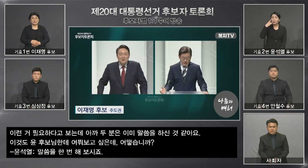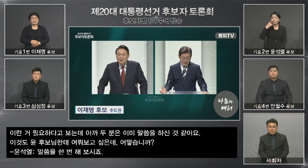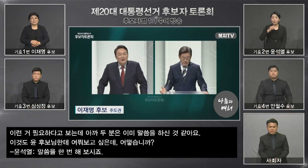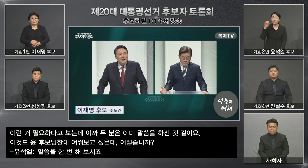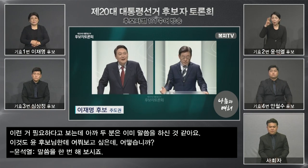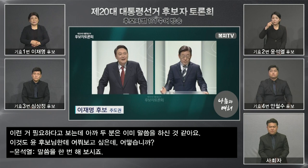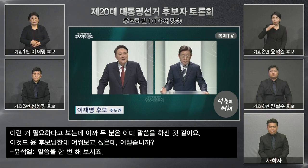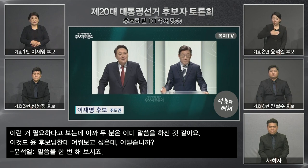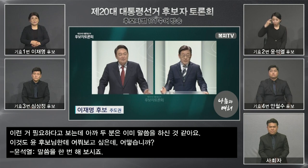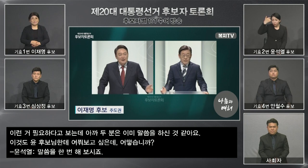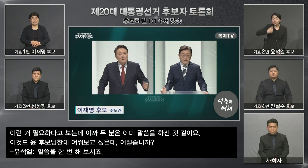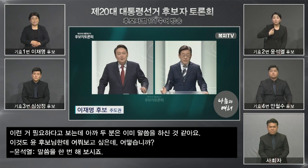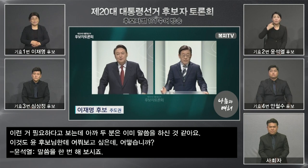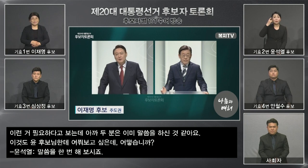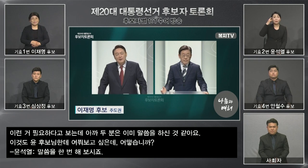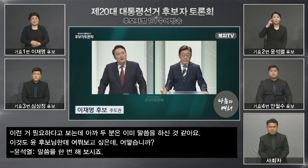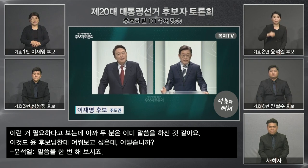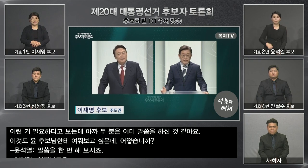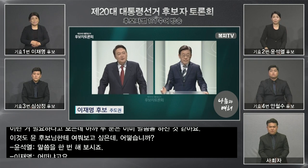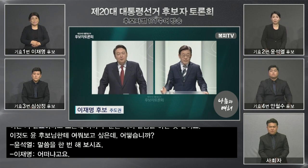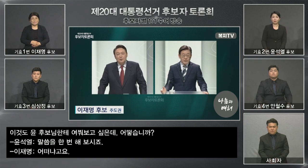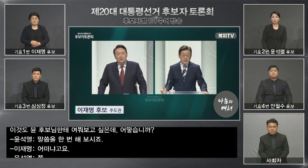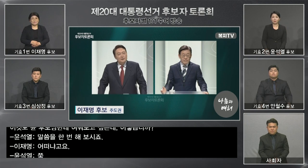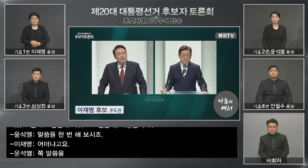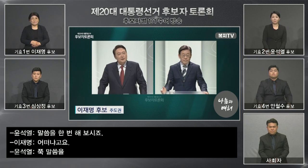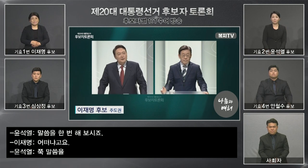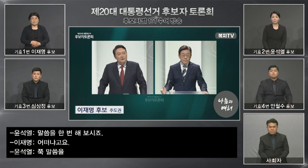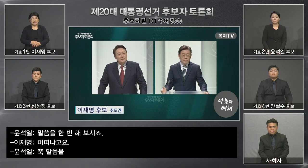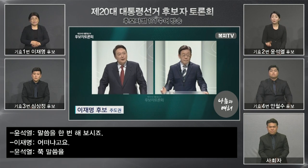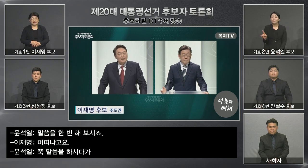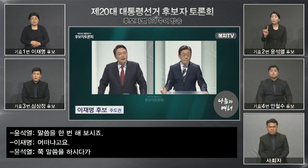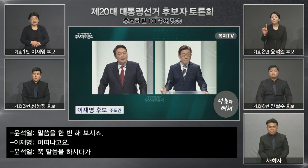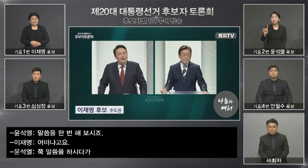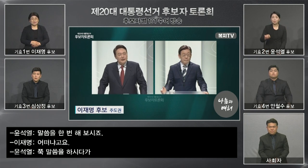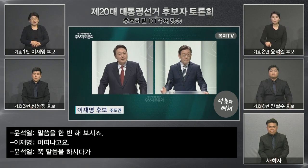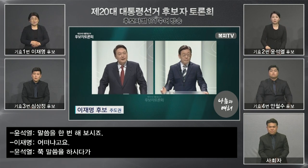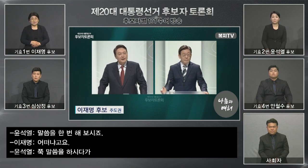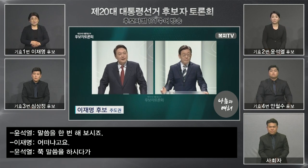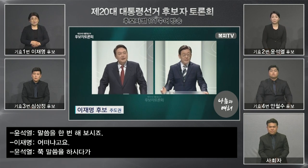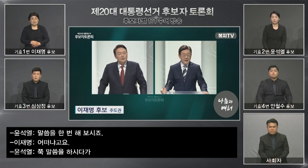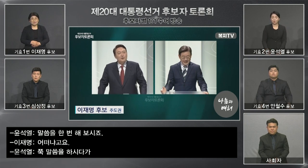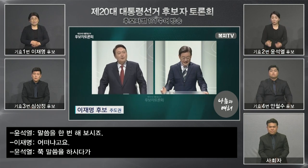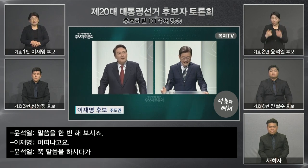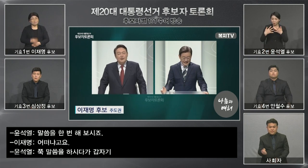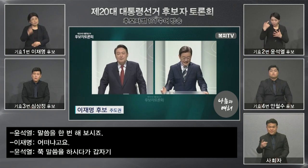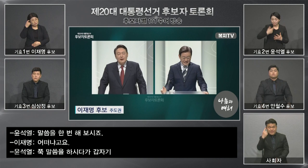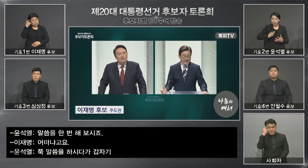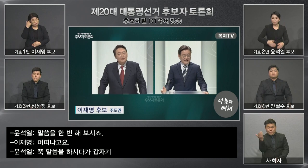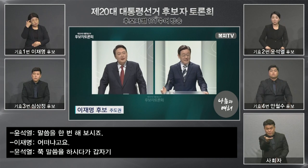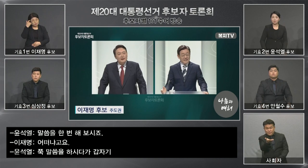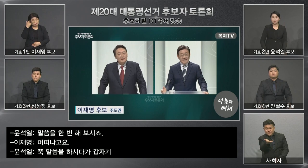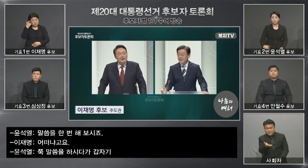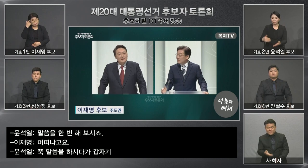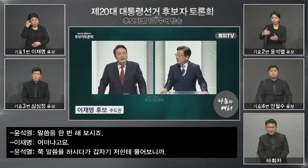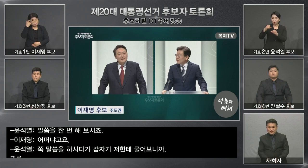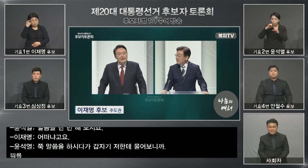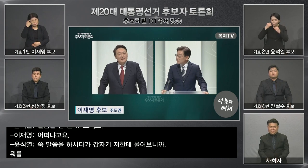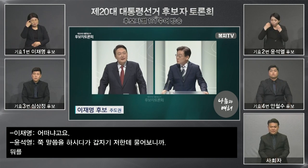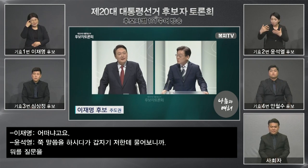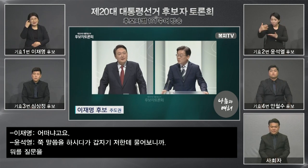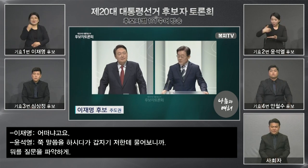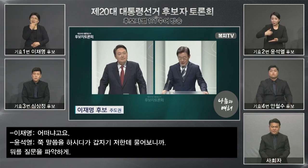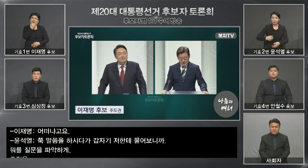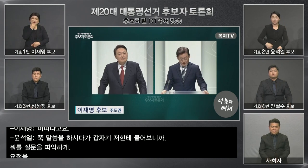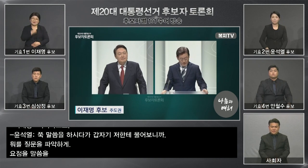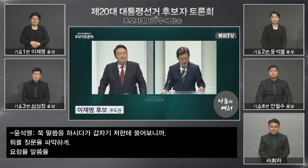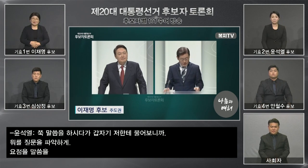저한테 물어보니까 한번 뭐를 정확하게 요점을 말씀해주셔야 제가